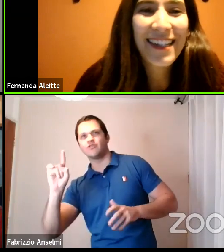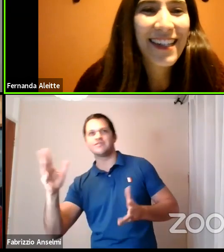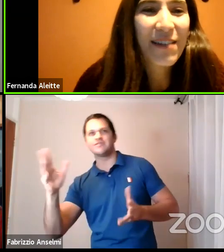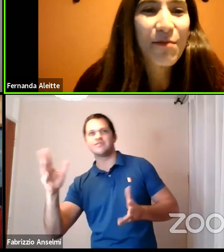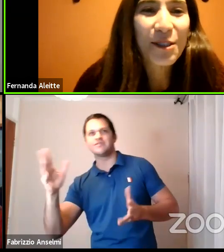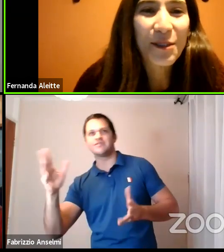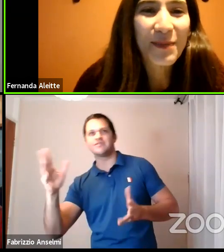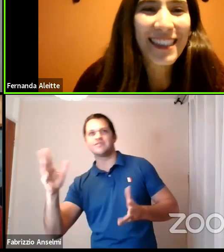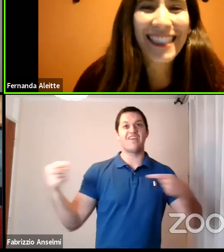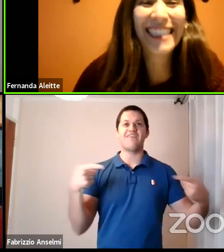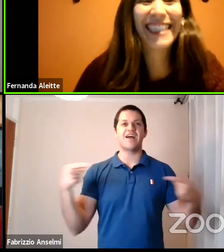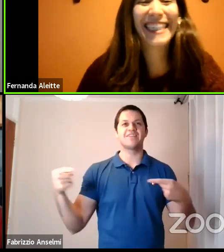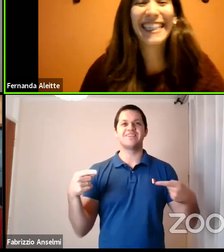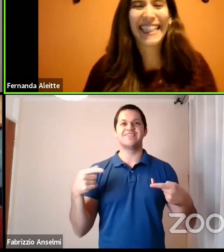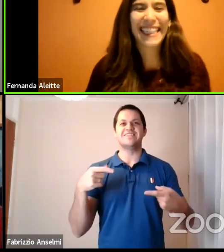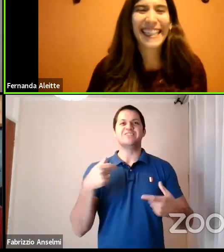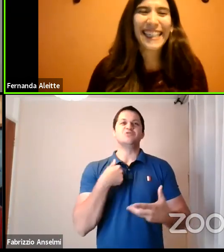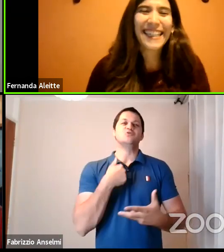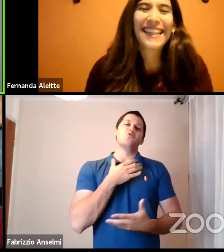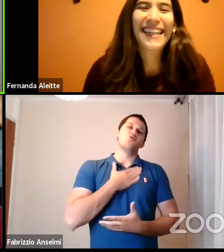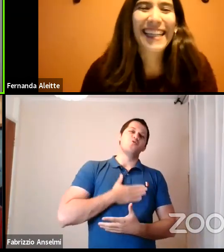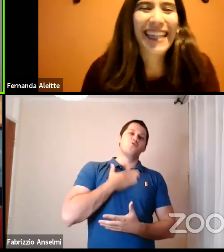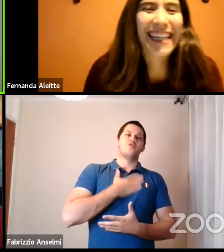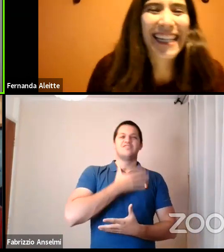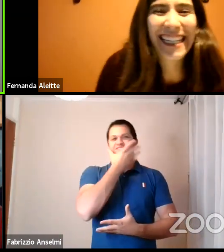parece hermoso.